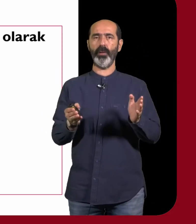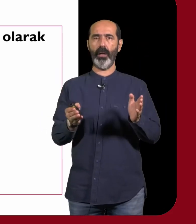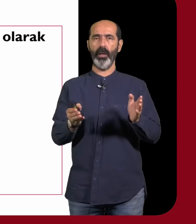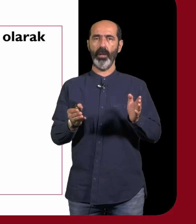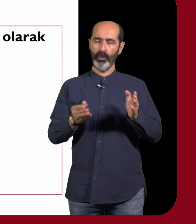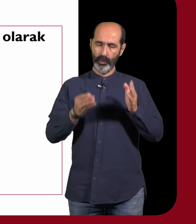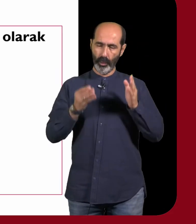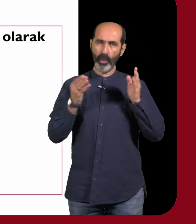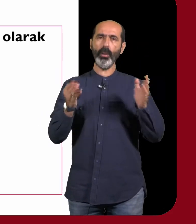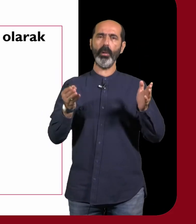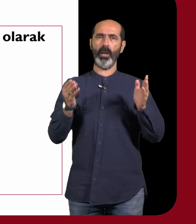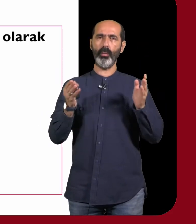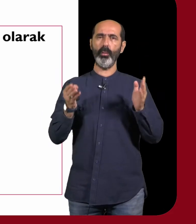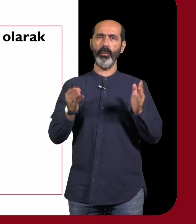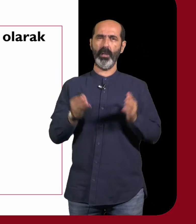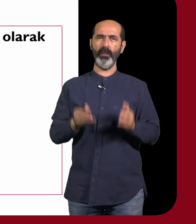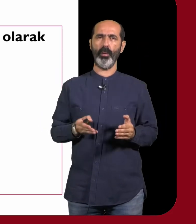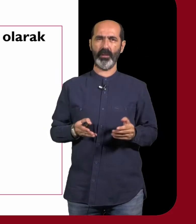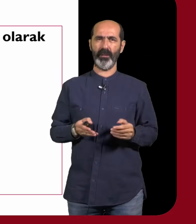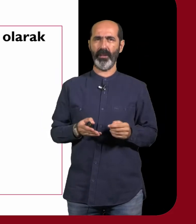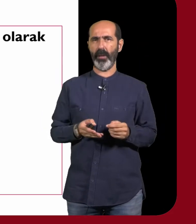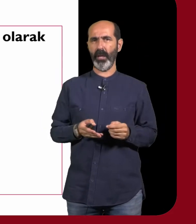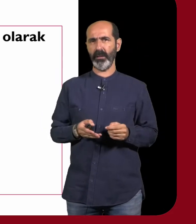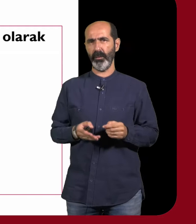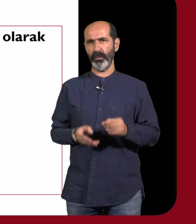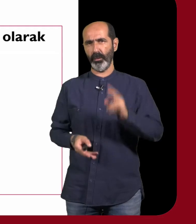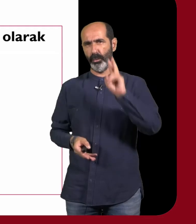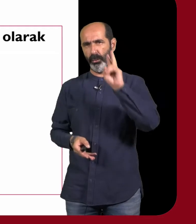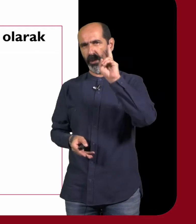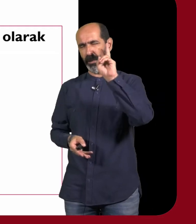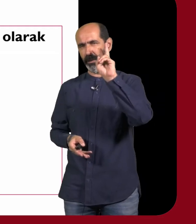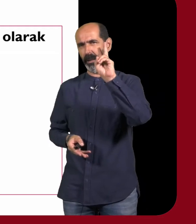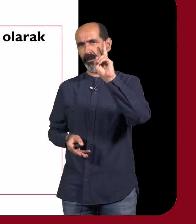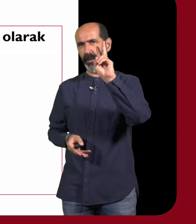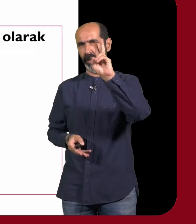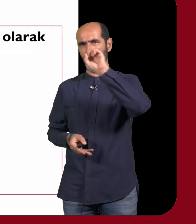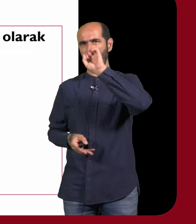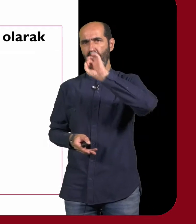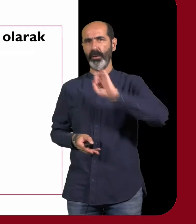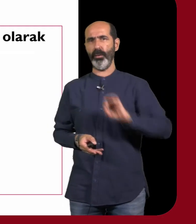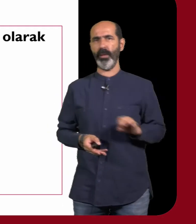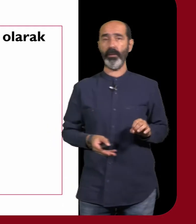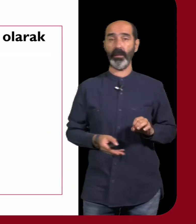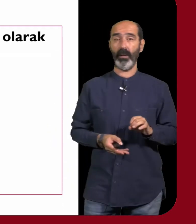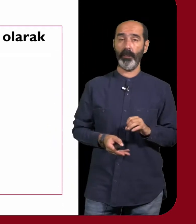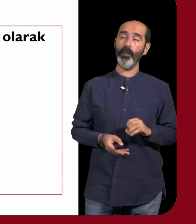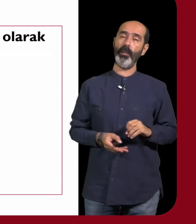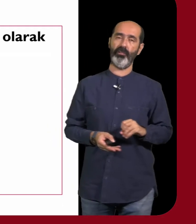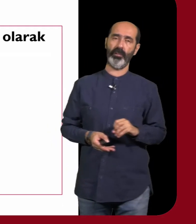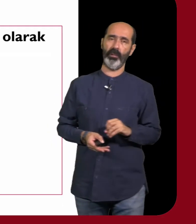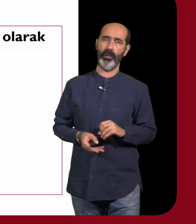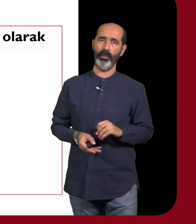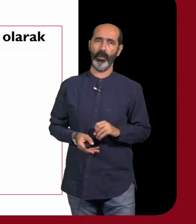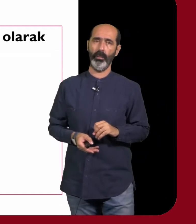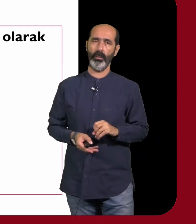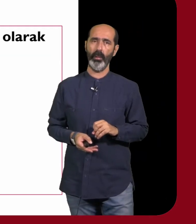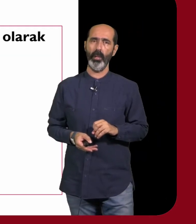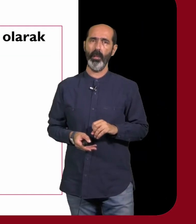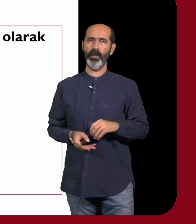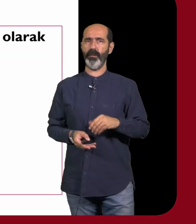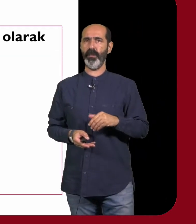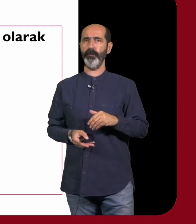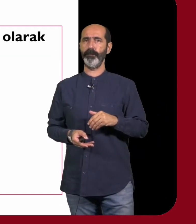vurduğumuzda yoğun olarak kullanım noktasına baktığımızda dünya genelinde iki tane önemli takvimin açıktı